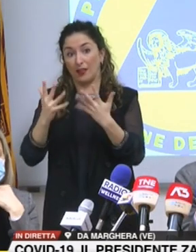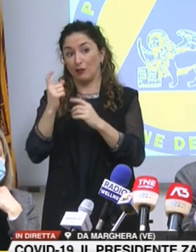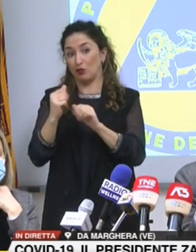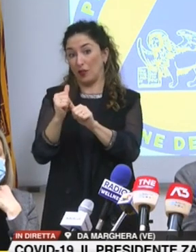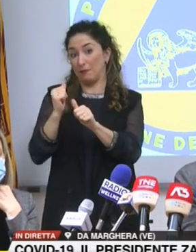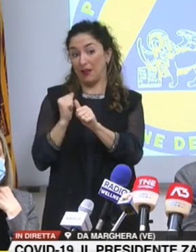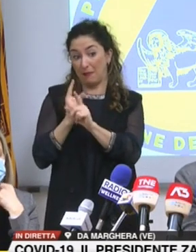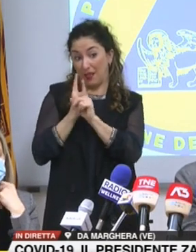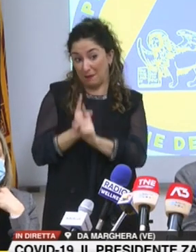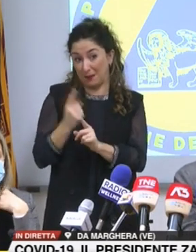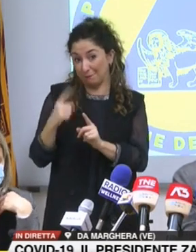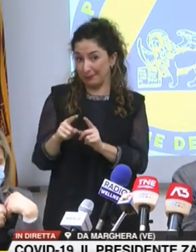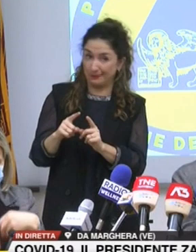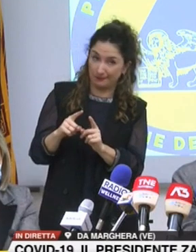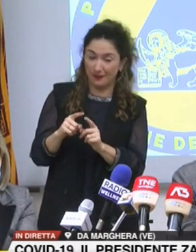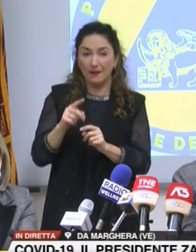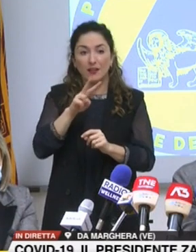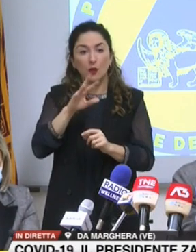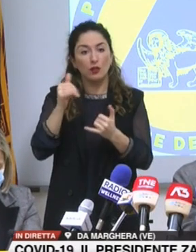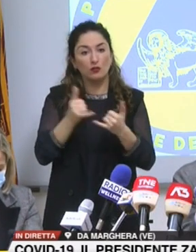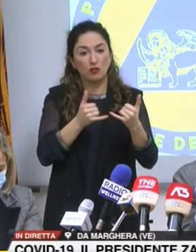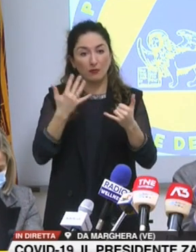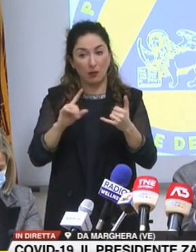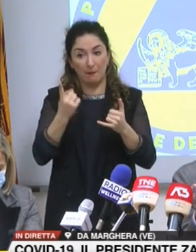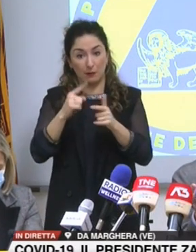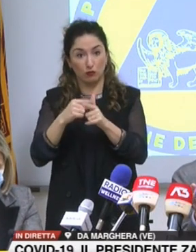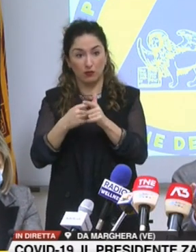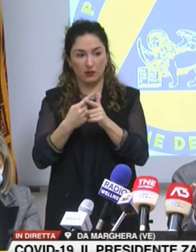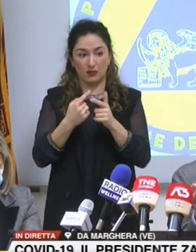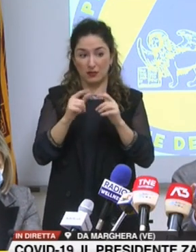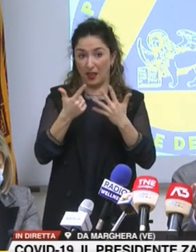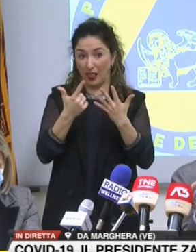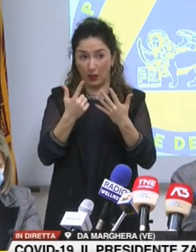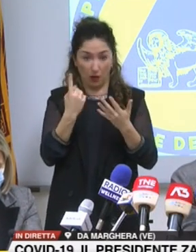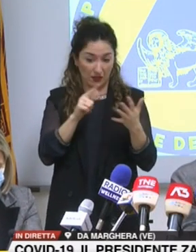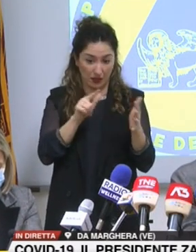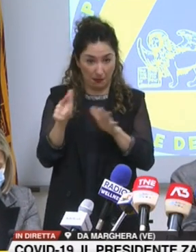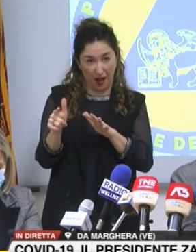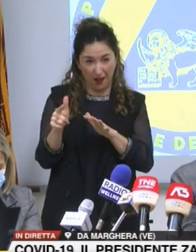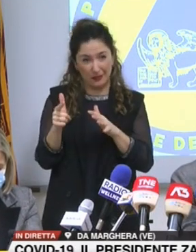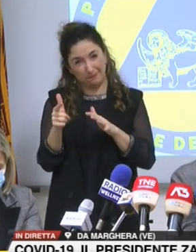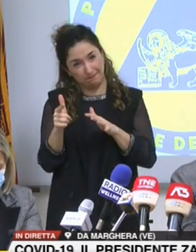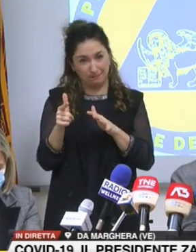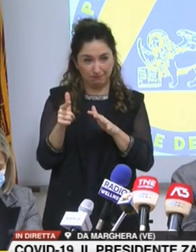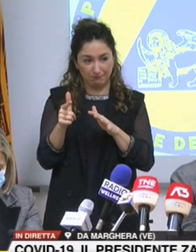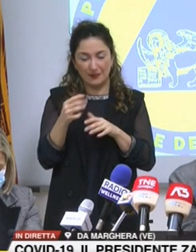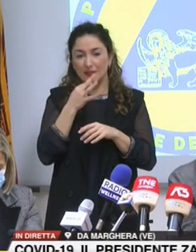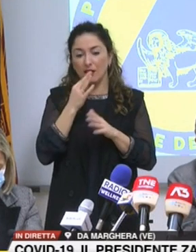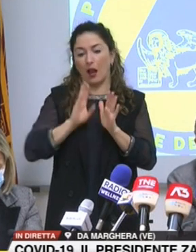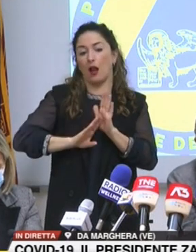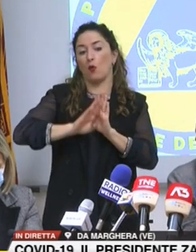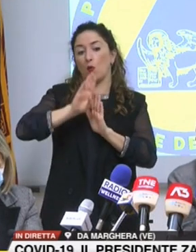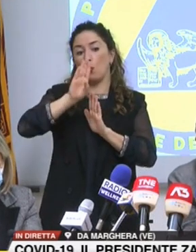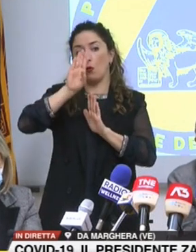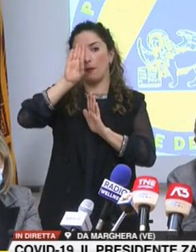prima, perché 24 dicembre e 1° gennaio sono 7 giorni, quanti sono? Quindi capite che la curva